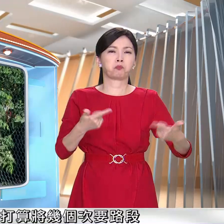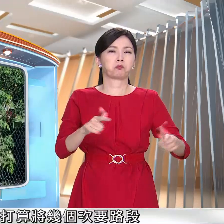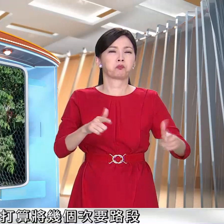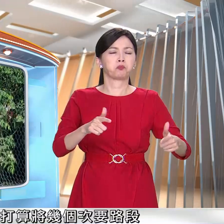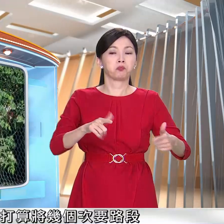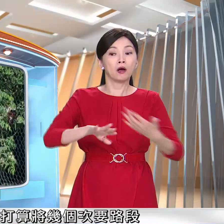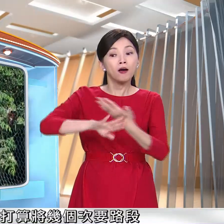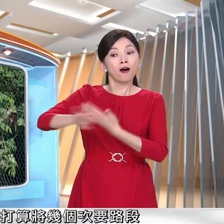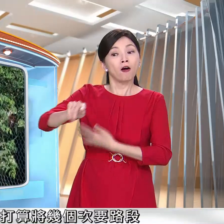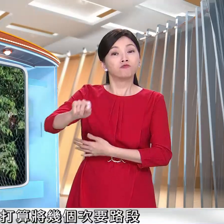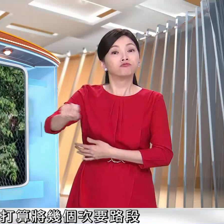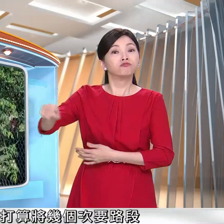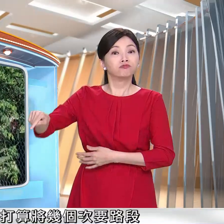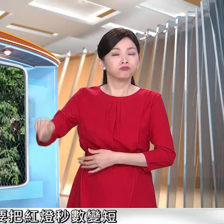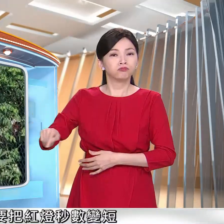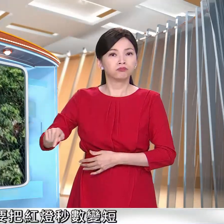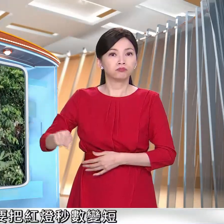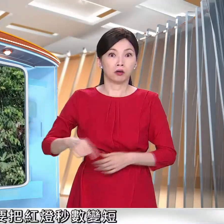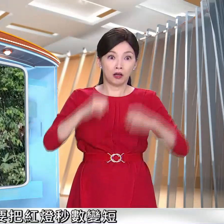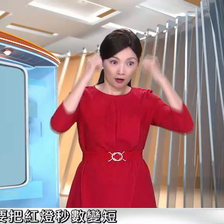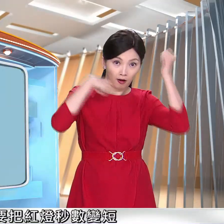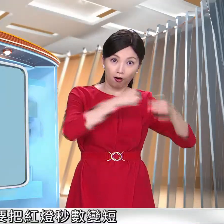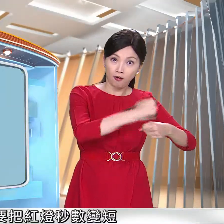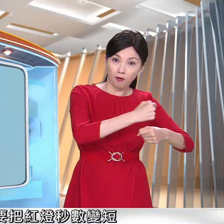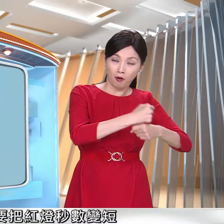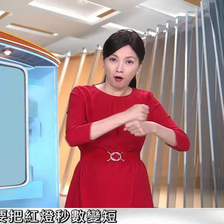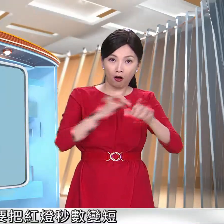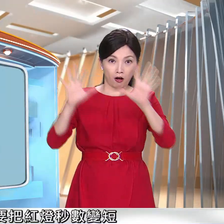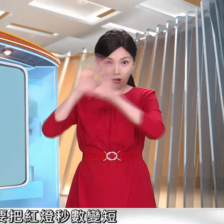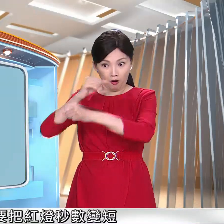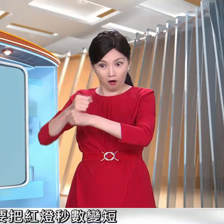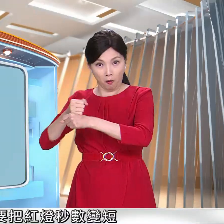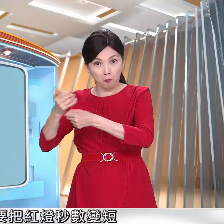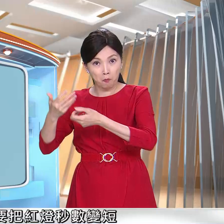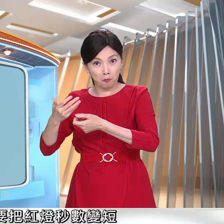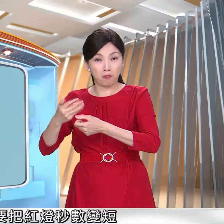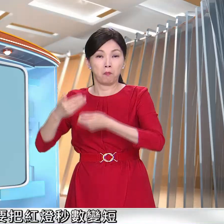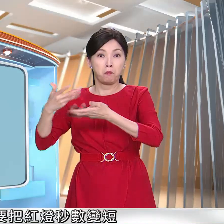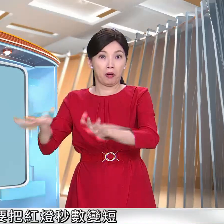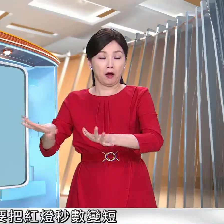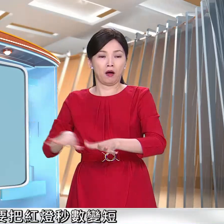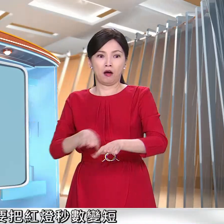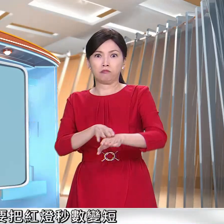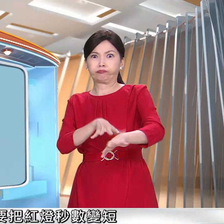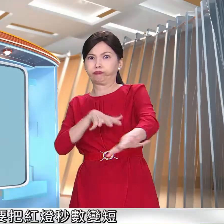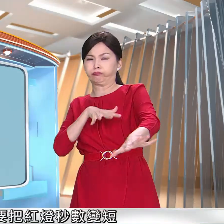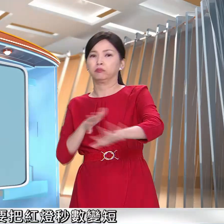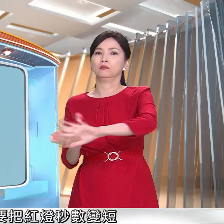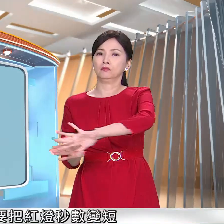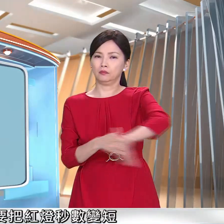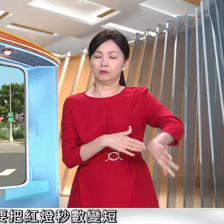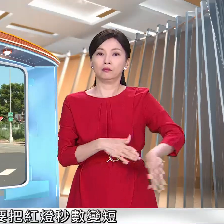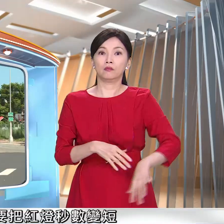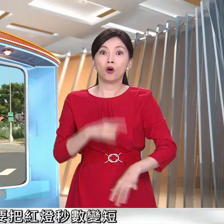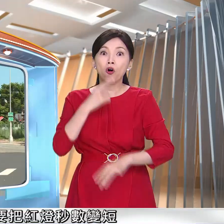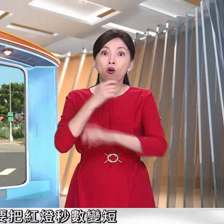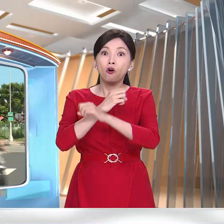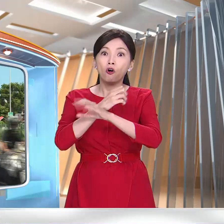次要路段在非尖峰时刻要把红灯的秒数给变短，以减